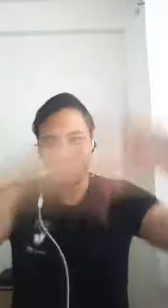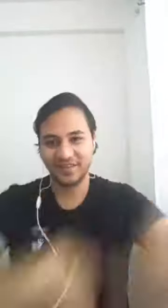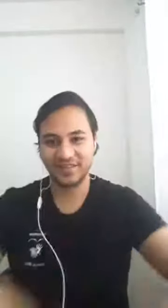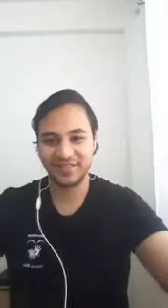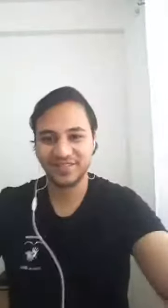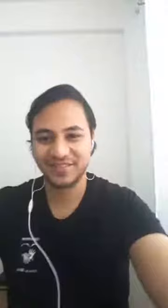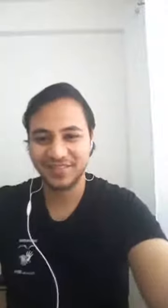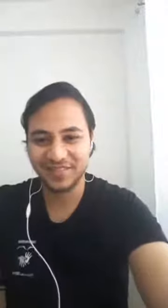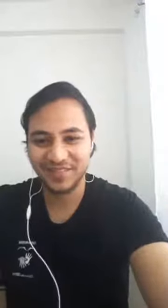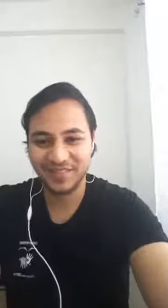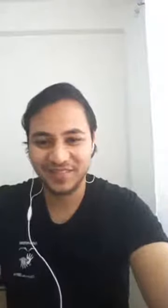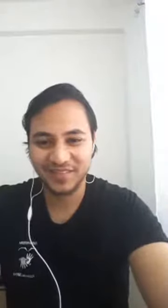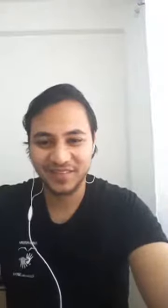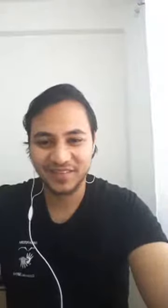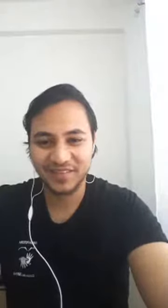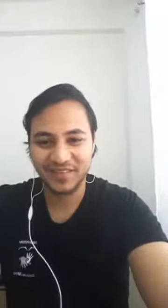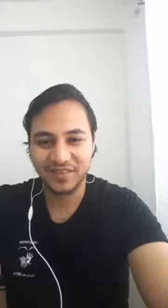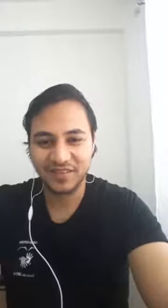subir.